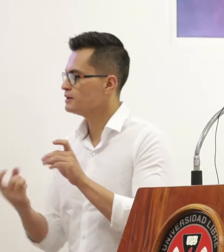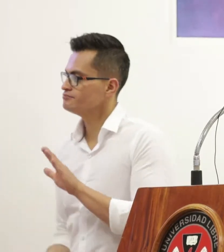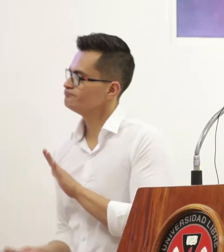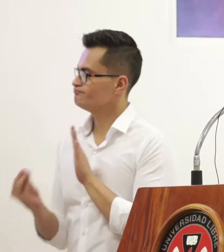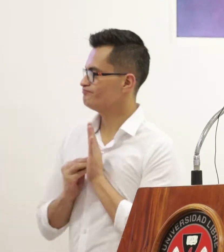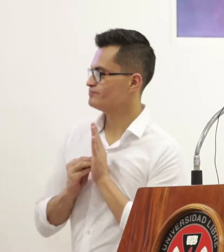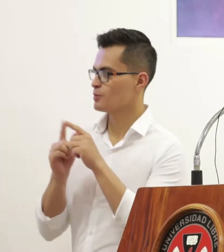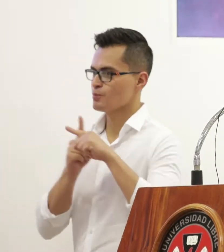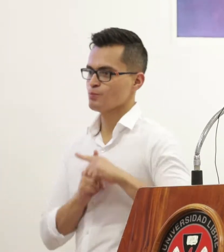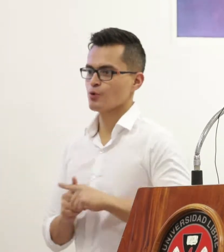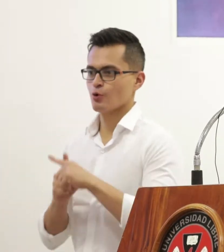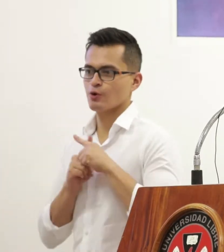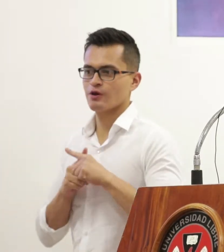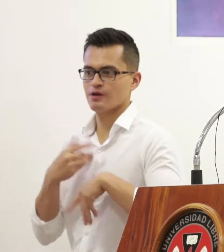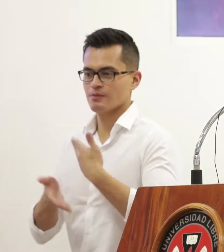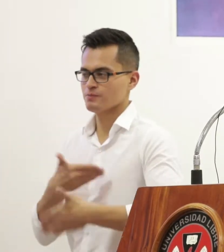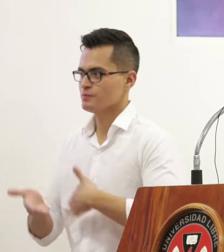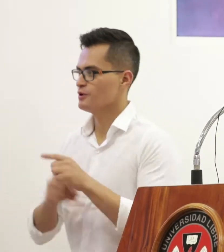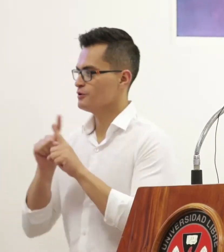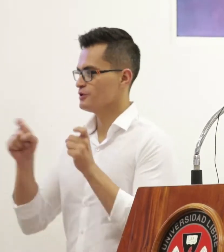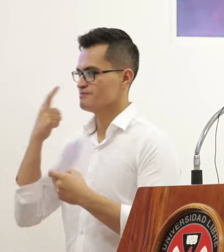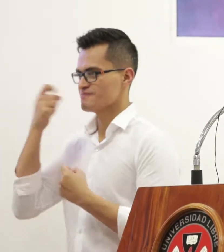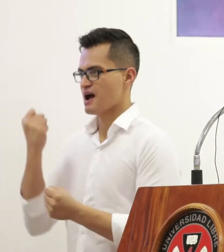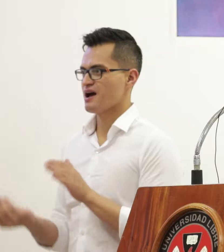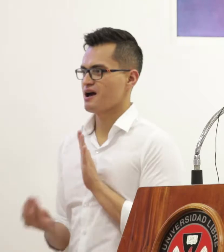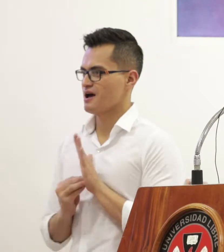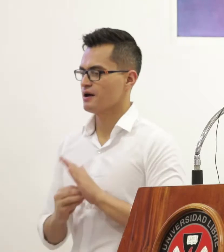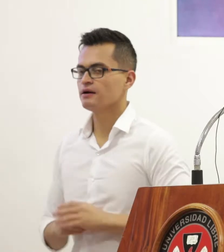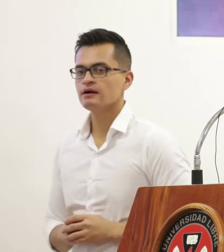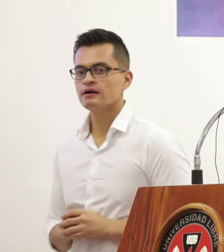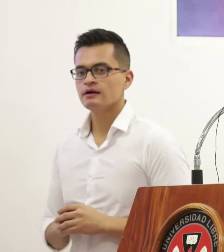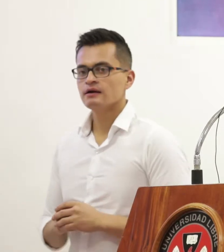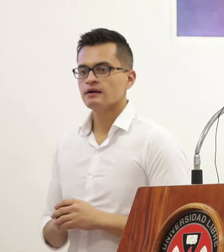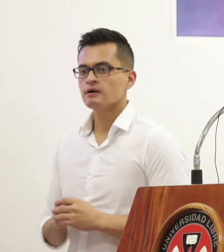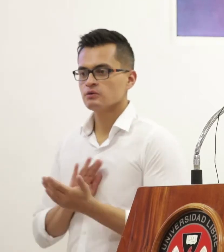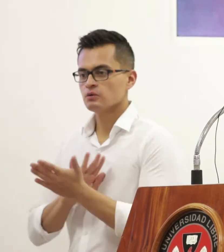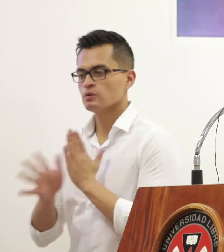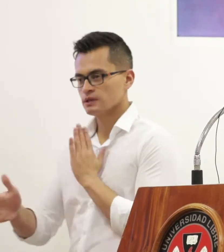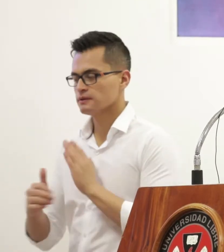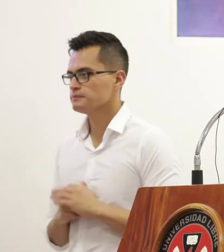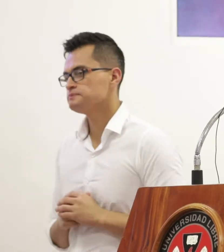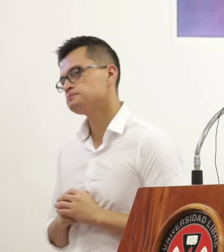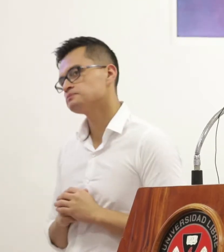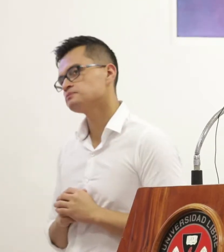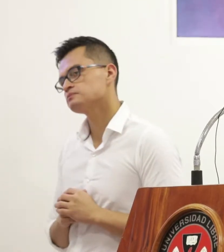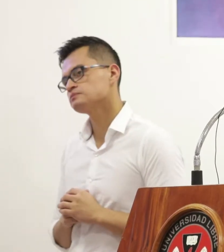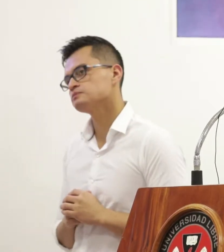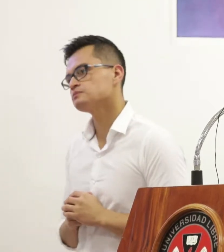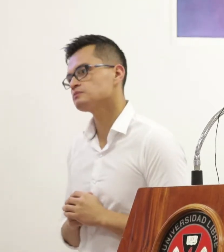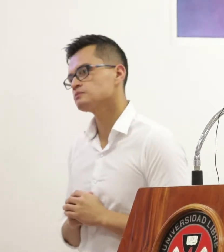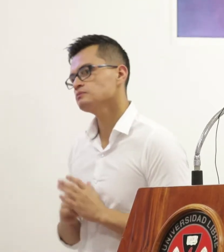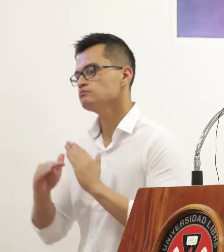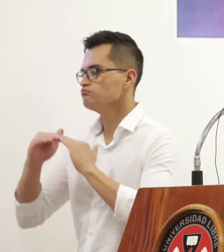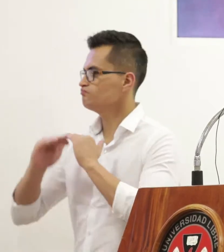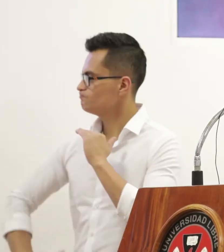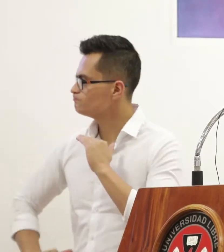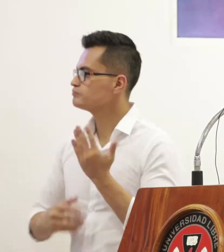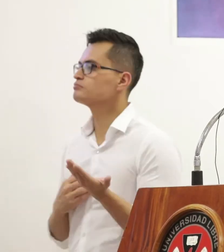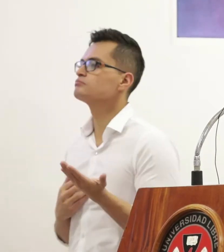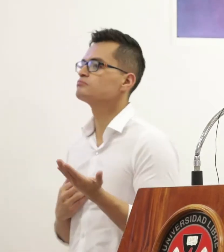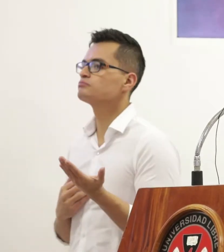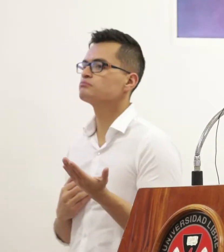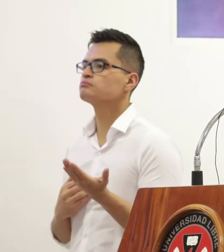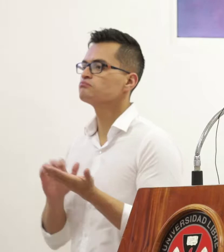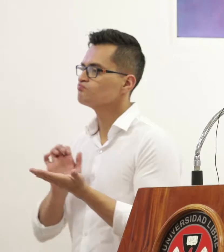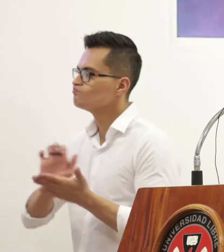de la Procuraduría. Y quiero decirlo porque allí la desigualdad, la exclusión, la